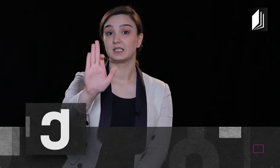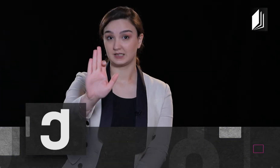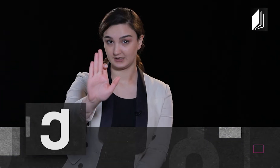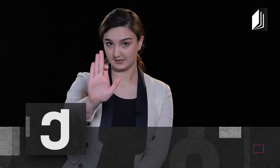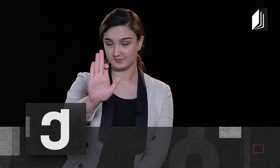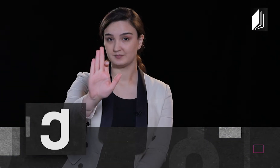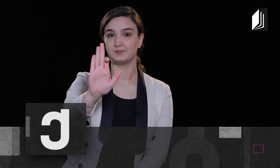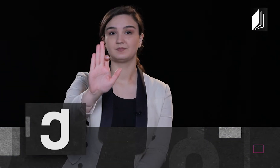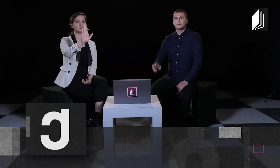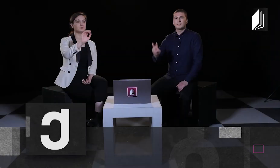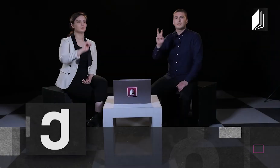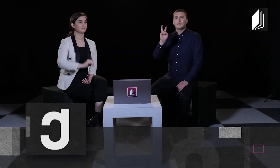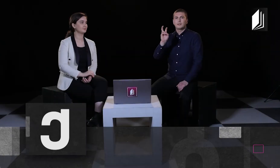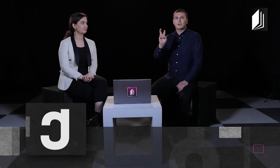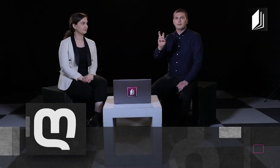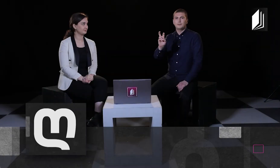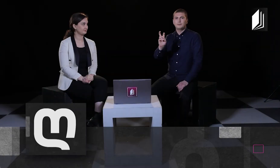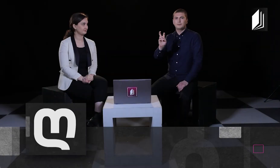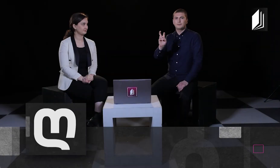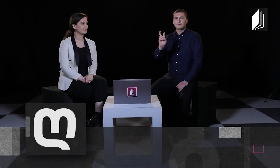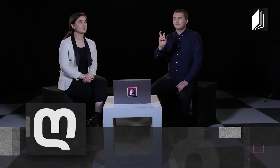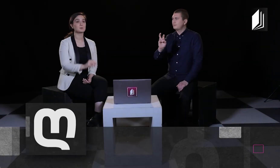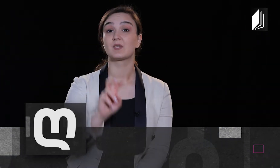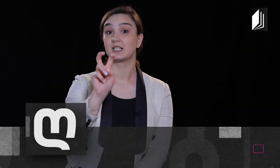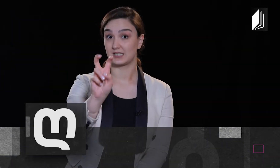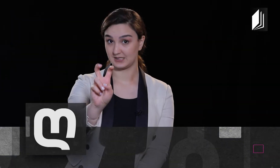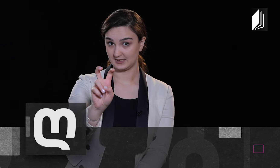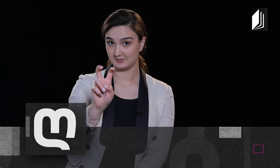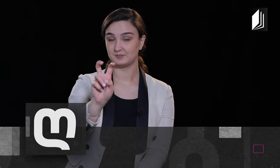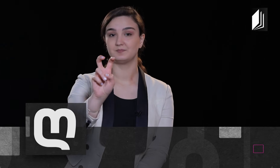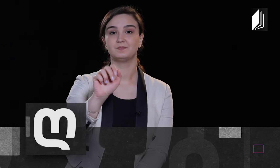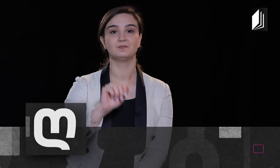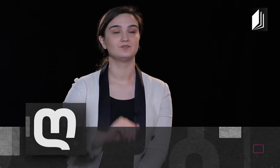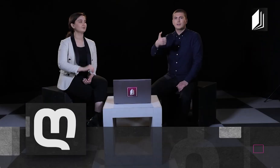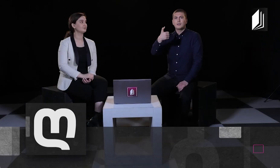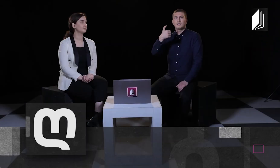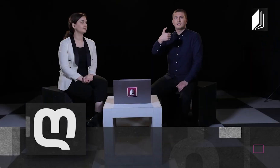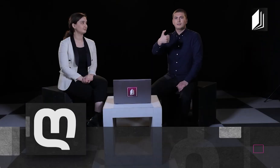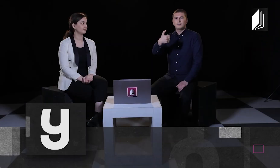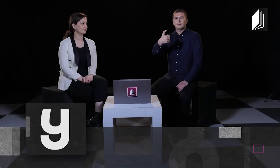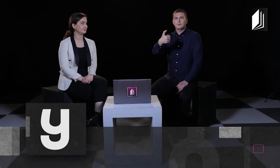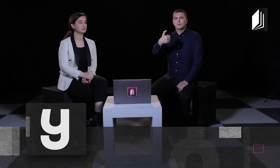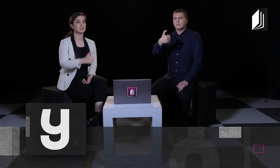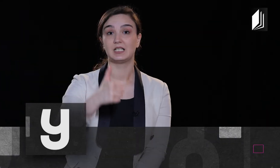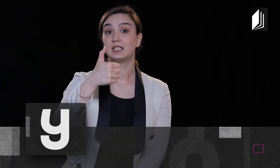К Х Х Х